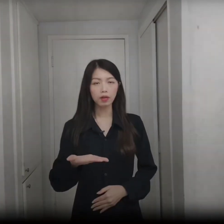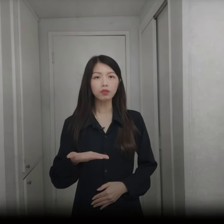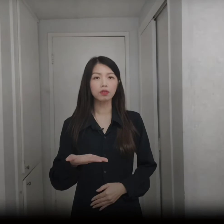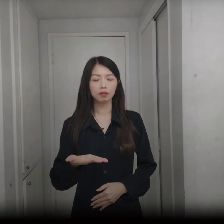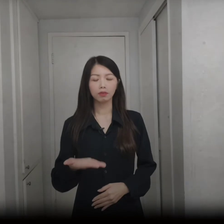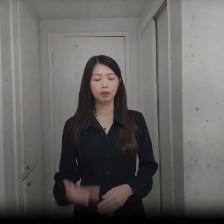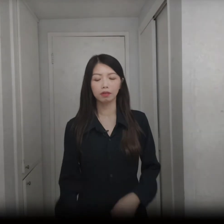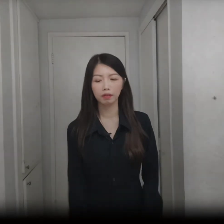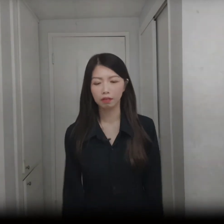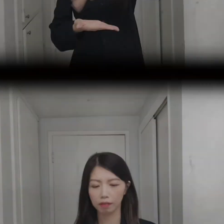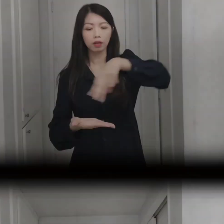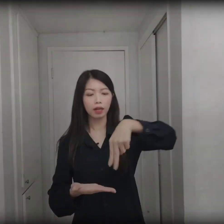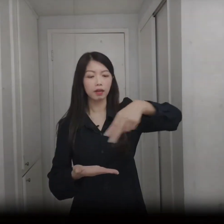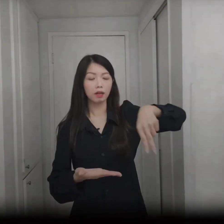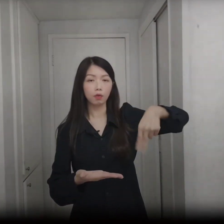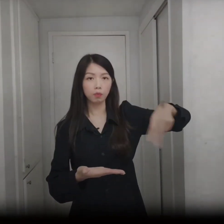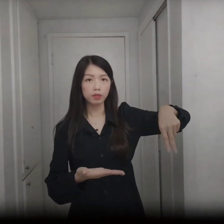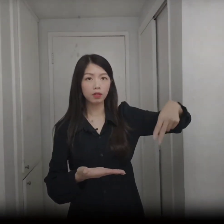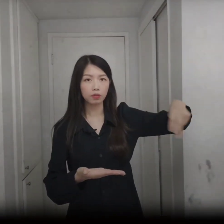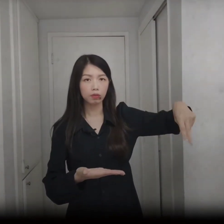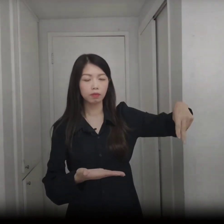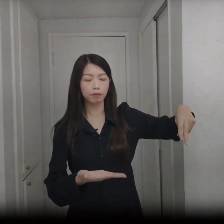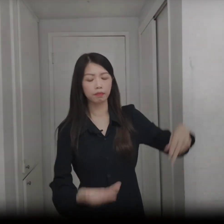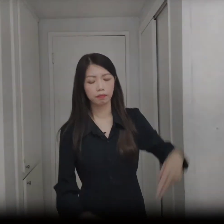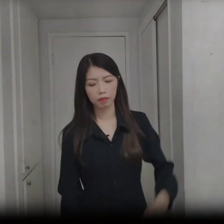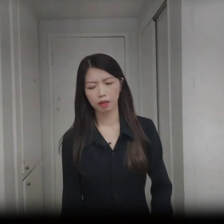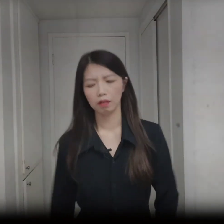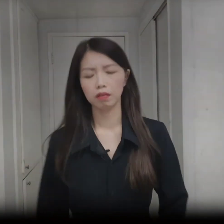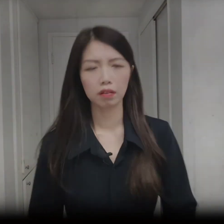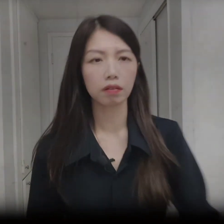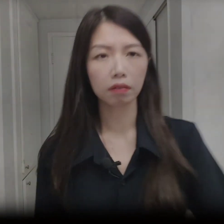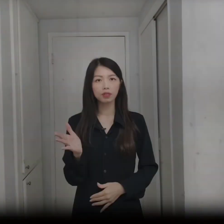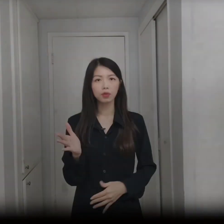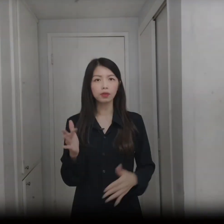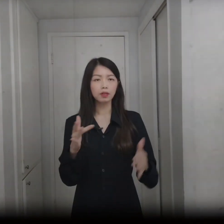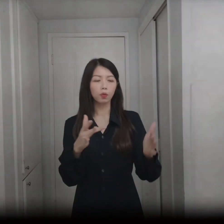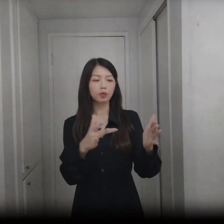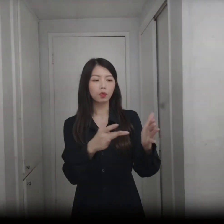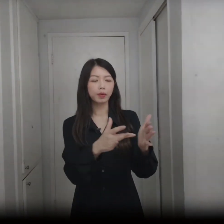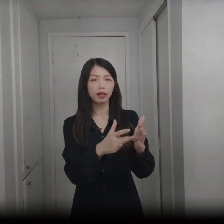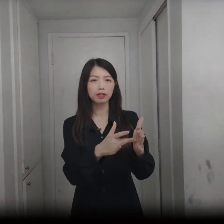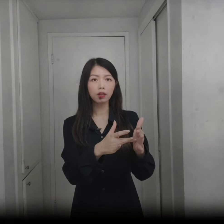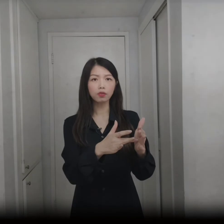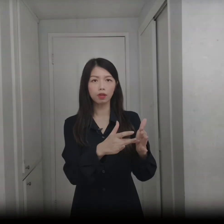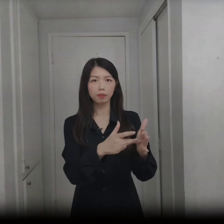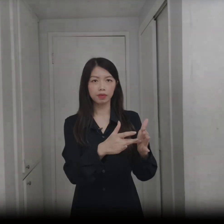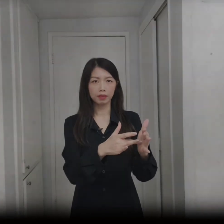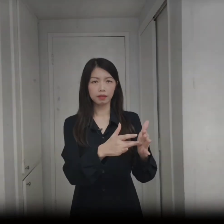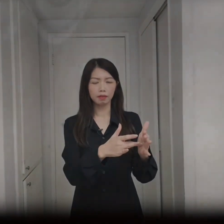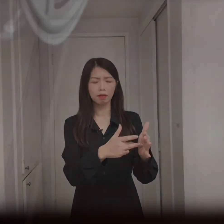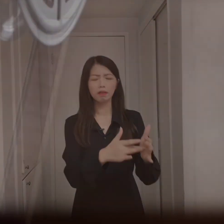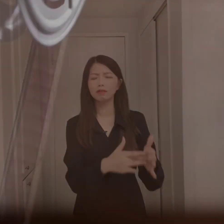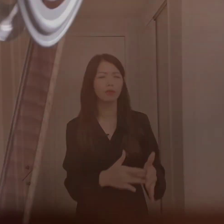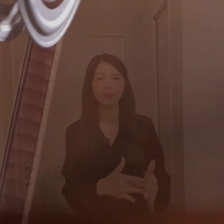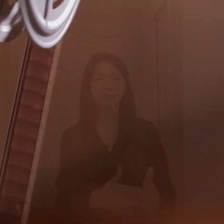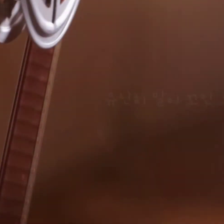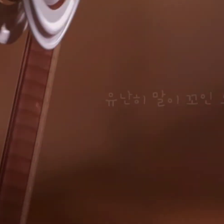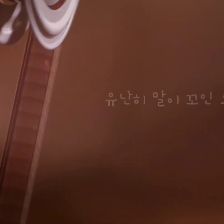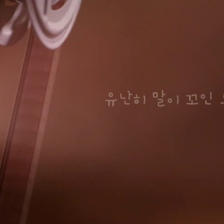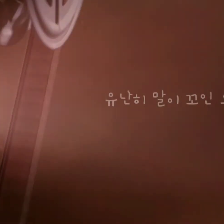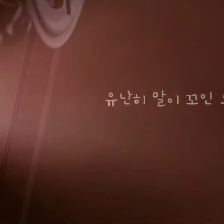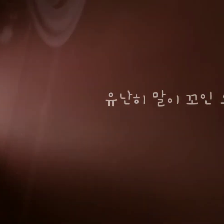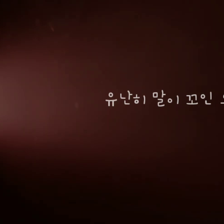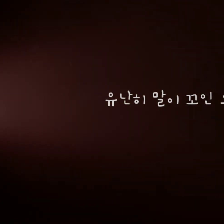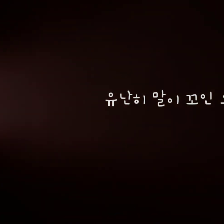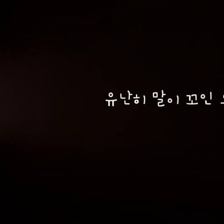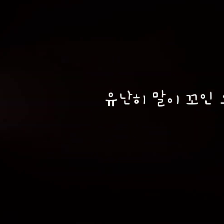위로 해주시고 이렇게 움직이로는 오른손바닥을 찍어주시면 나 왜 그래.